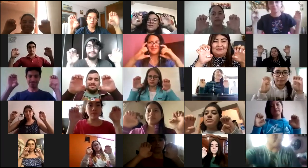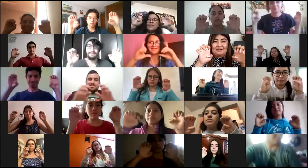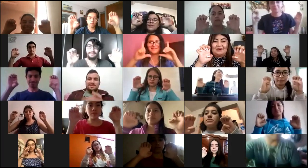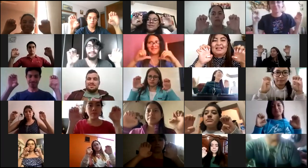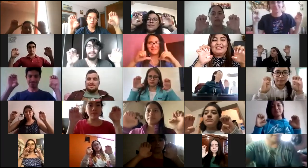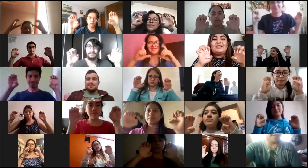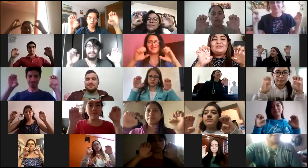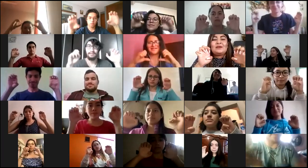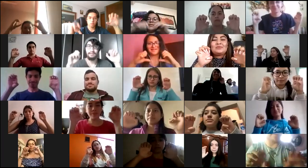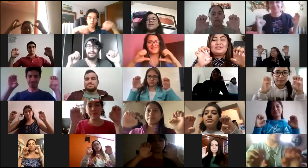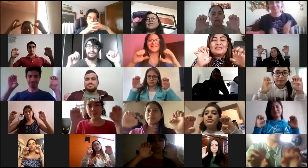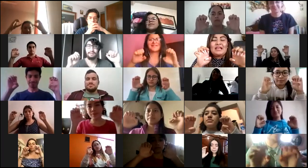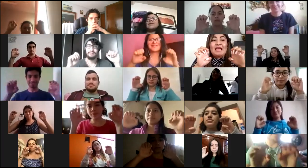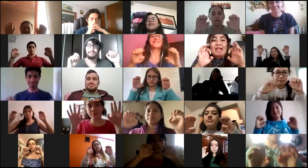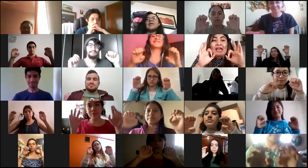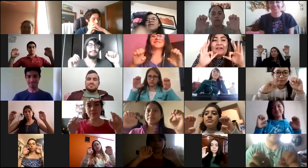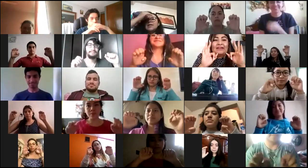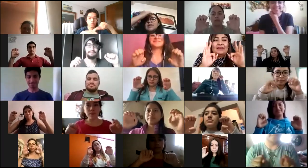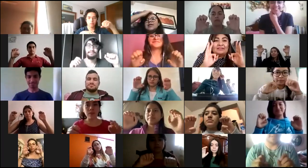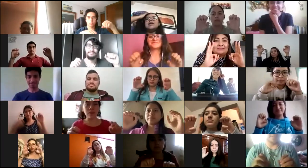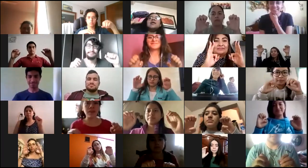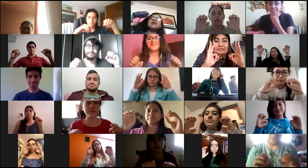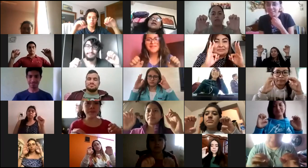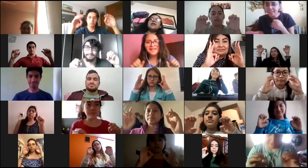Ok, continuamos. F.